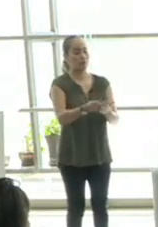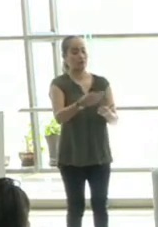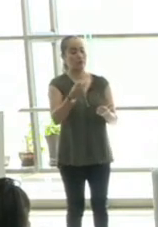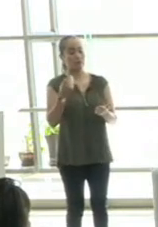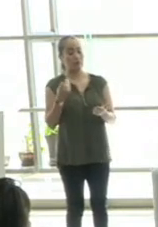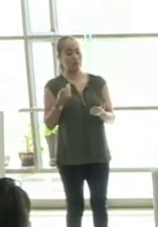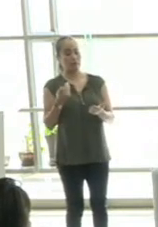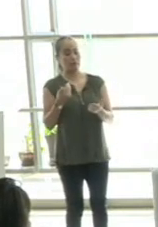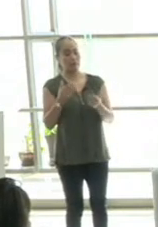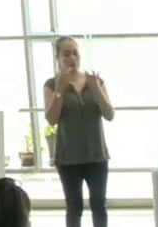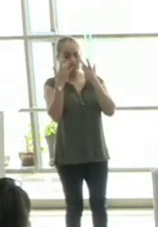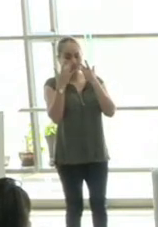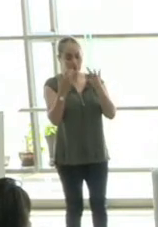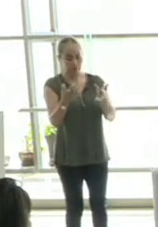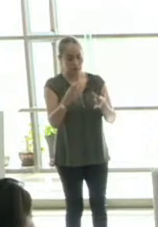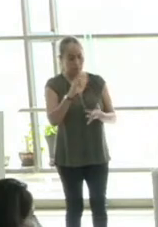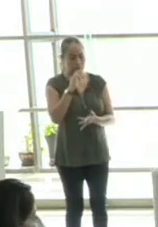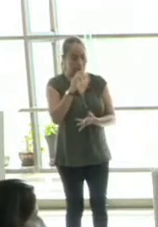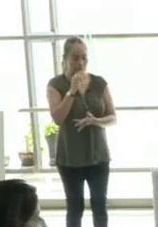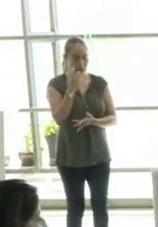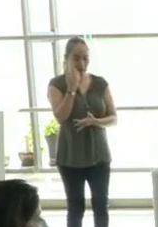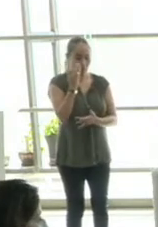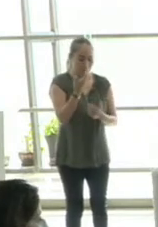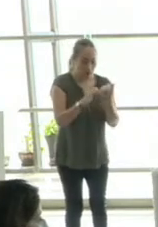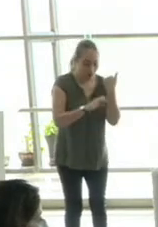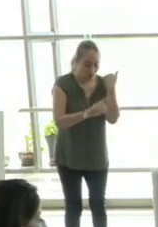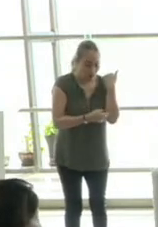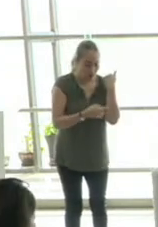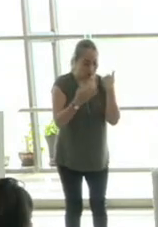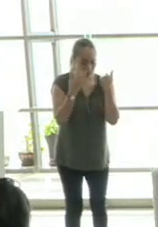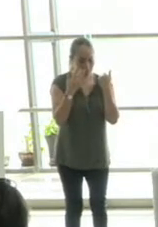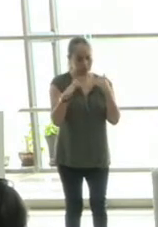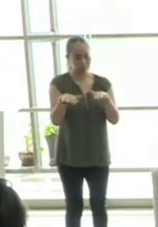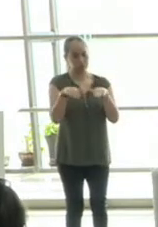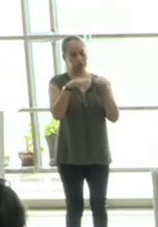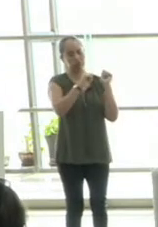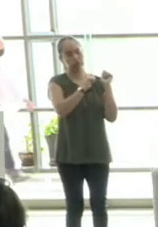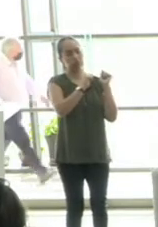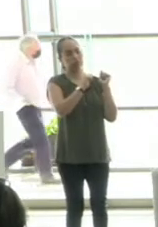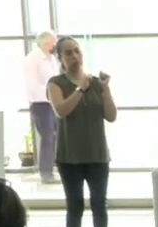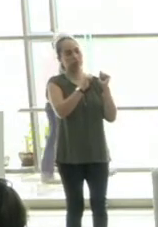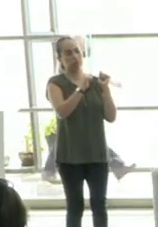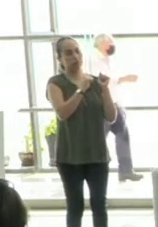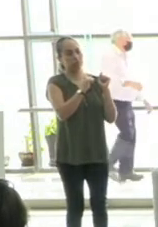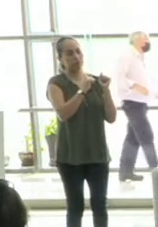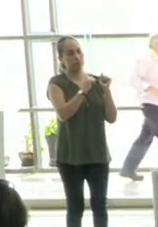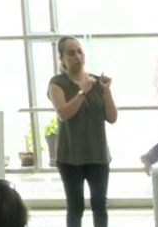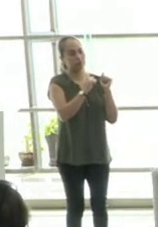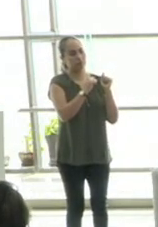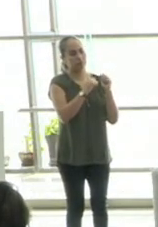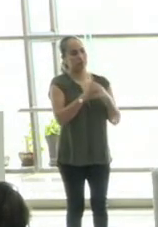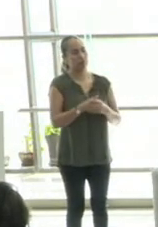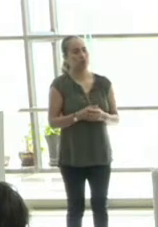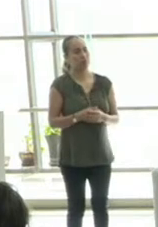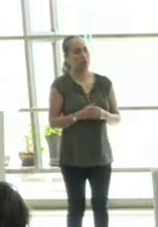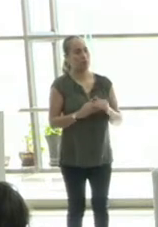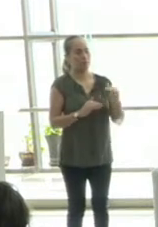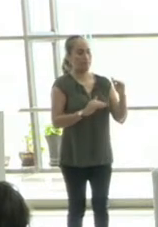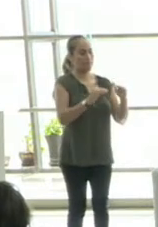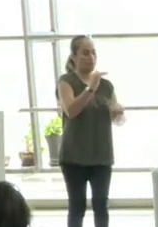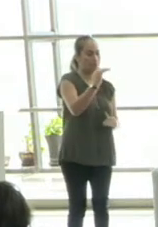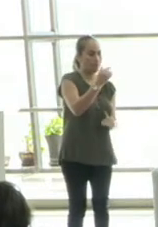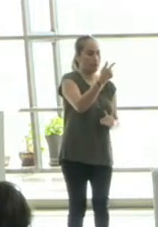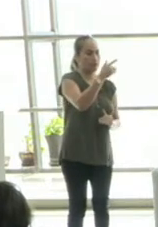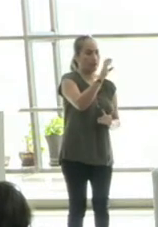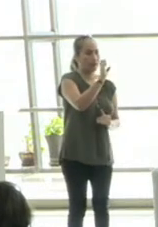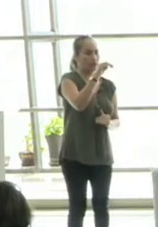madres entonces es otra cuestión que forma más parte de la brecha de género que el de